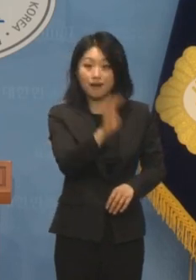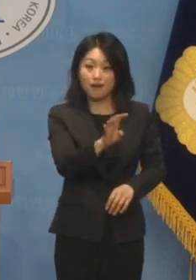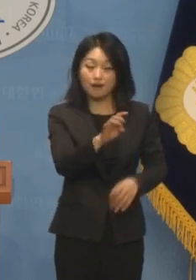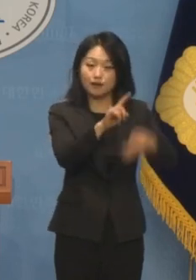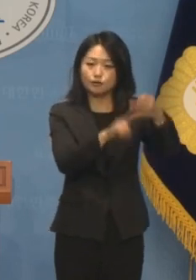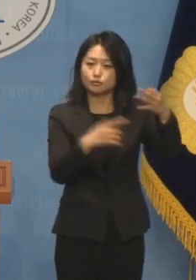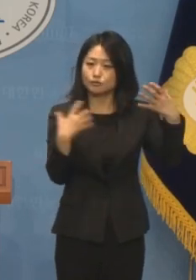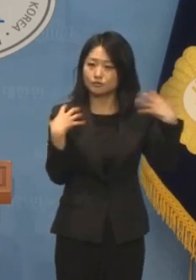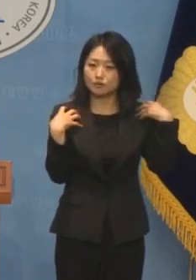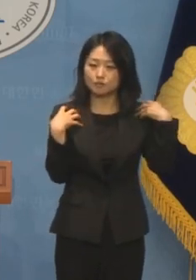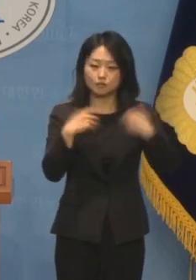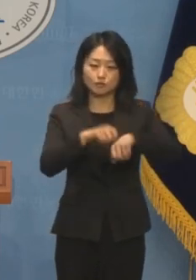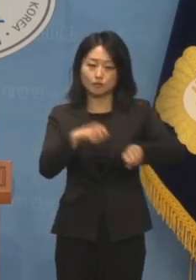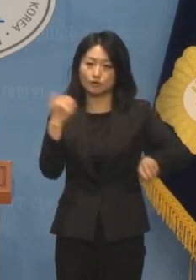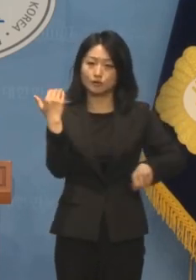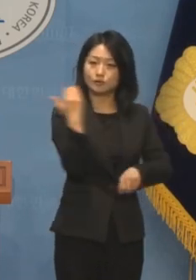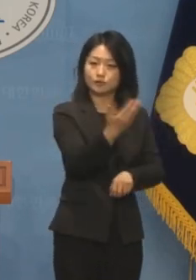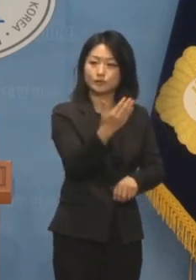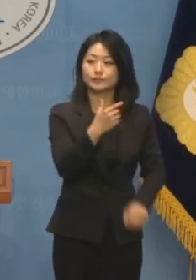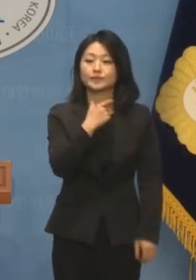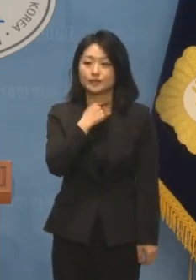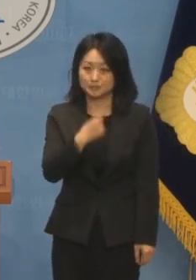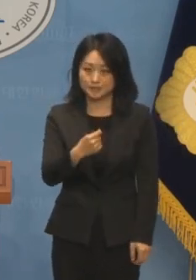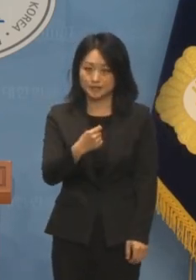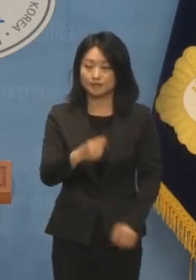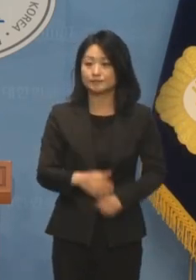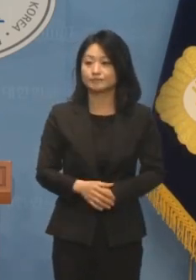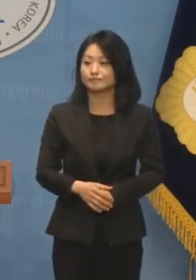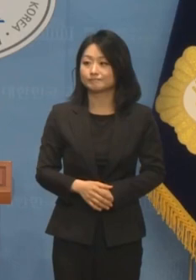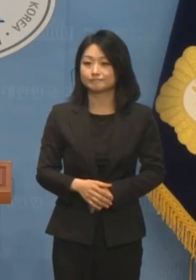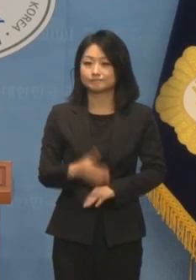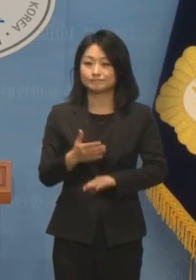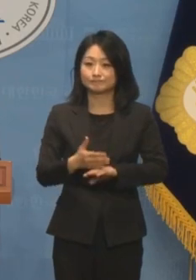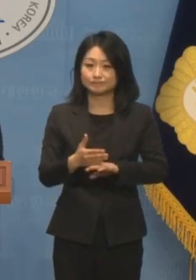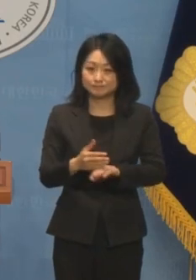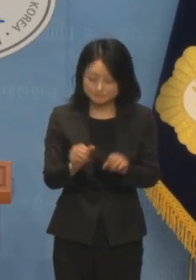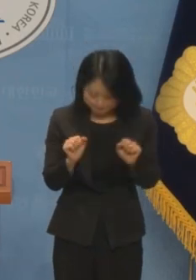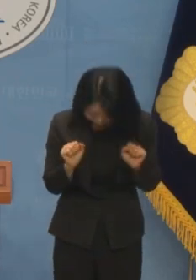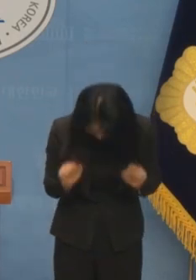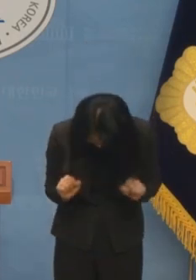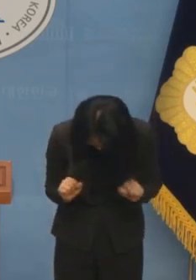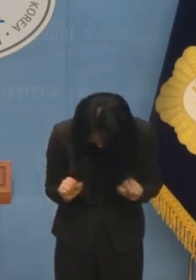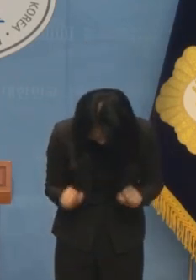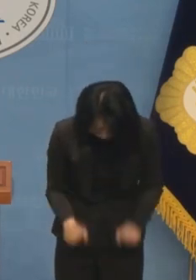반드시 심판하겠습니다. 이상입니다. 감사합니다.